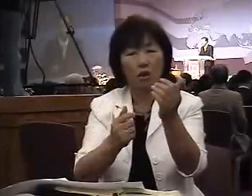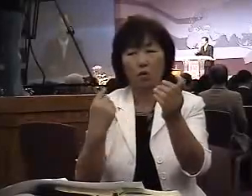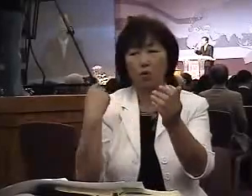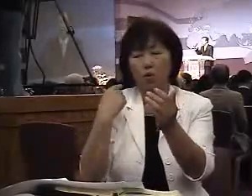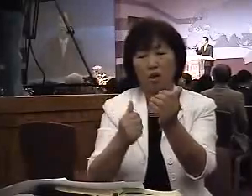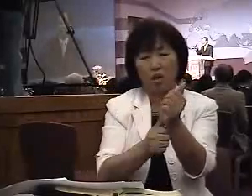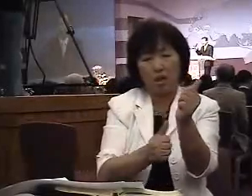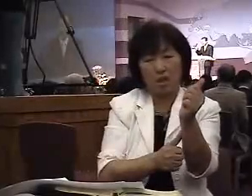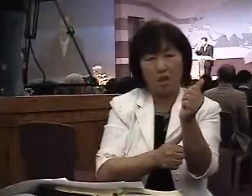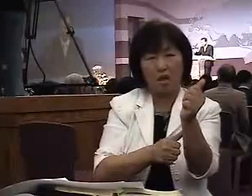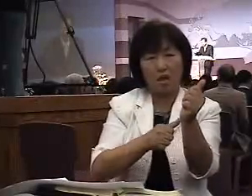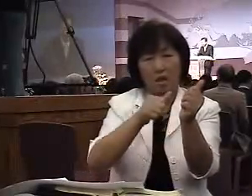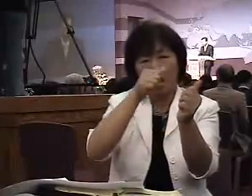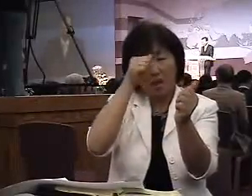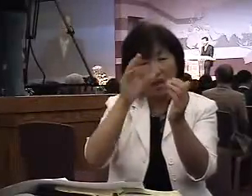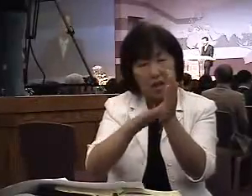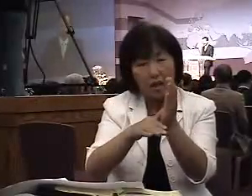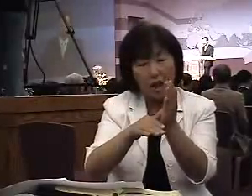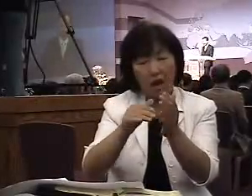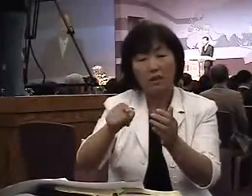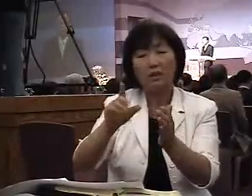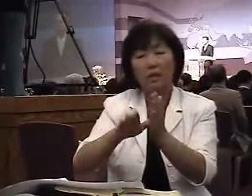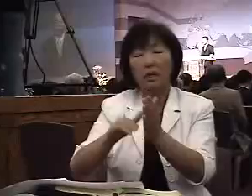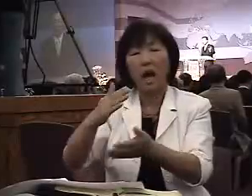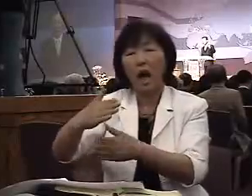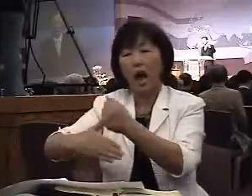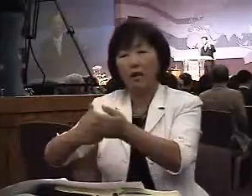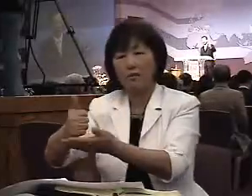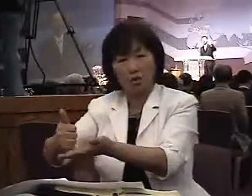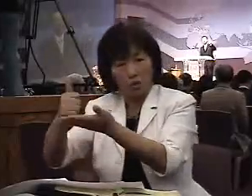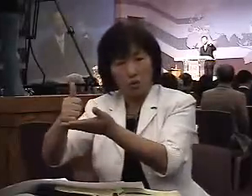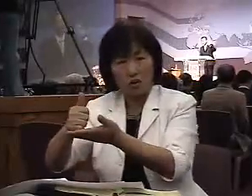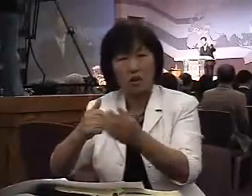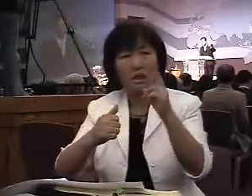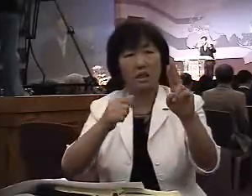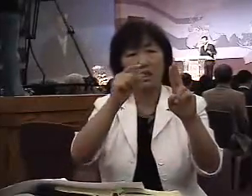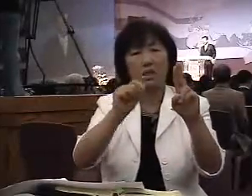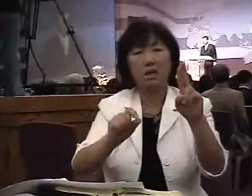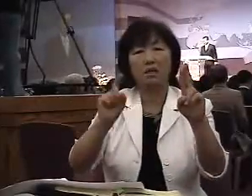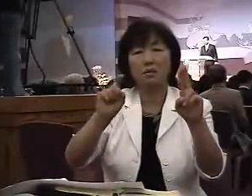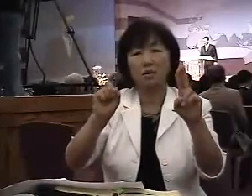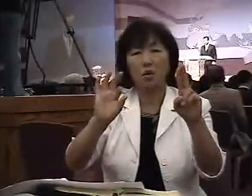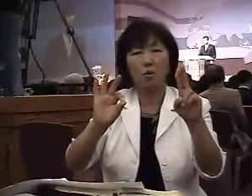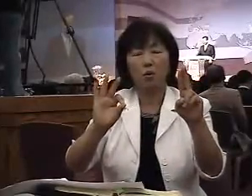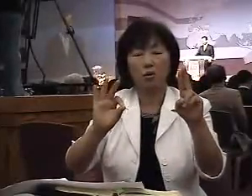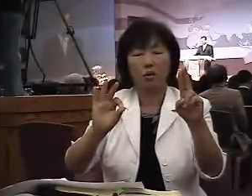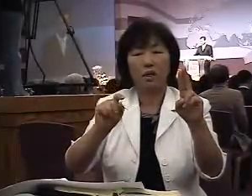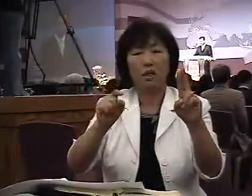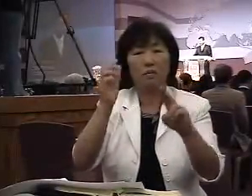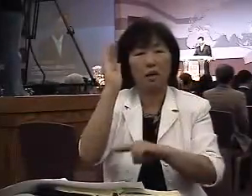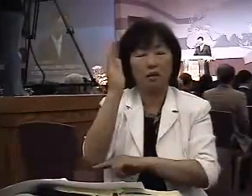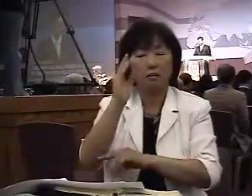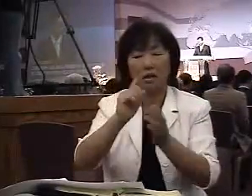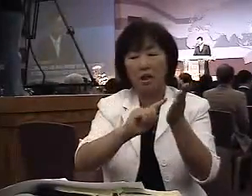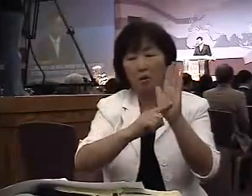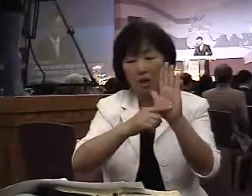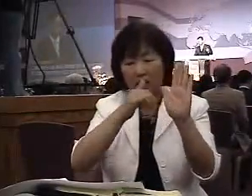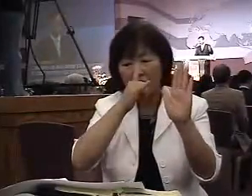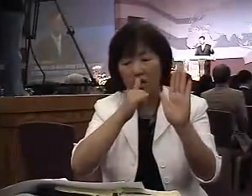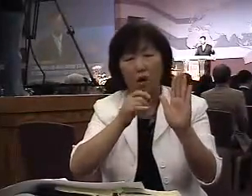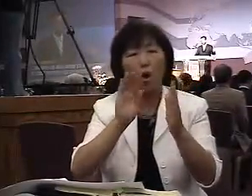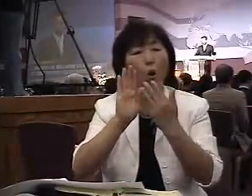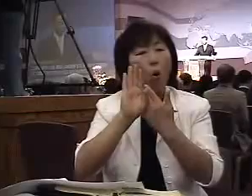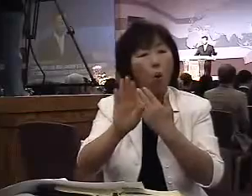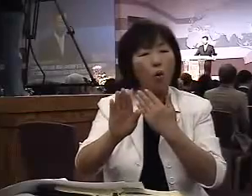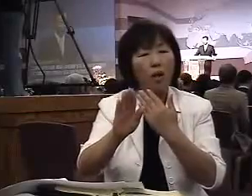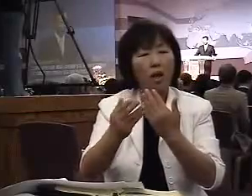장로 때엔 그들이 하나님을 섬겼다고 합니다. 그런데 2장 10절에 보니까 이런 말씀이 나와 있습니다. 그